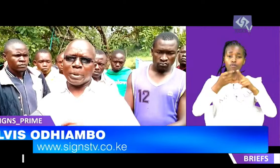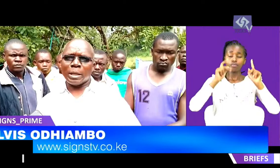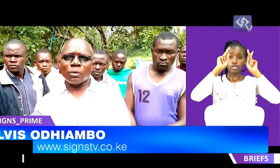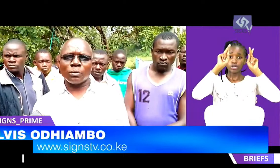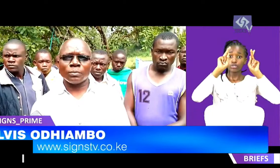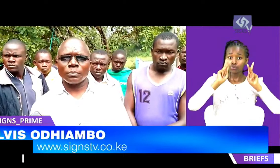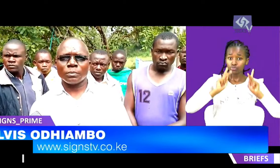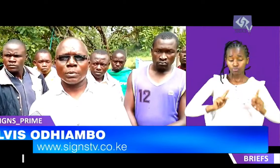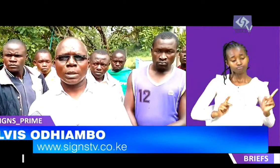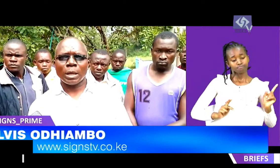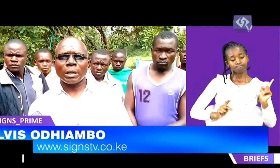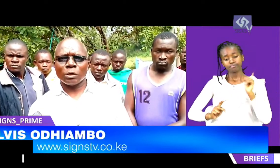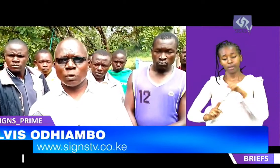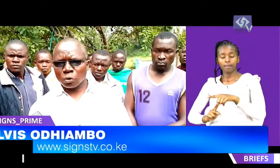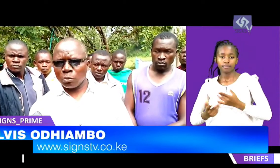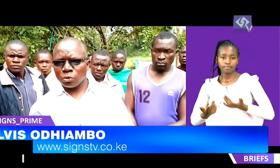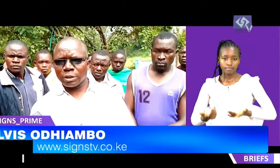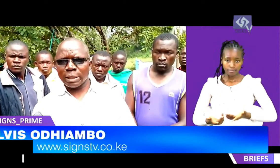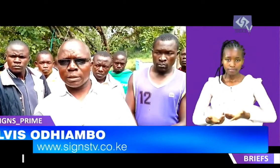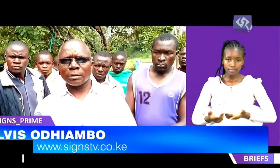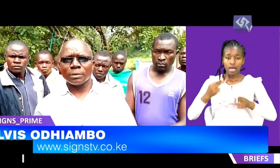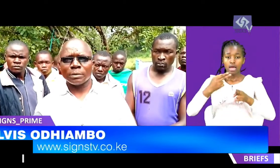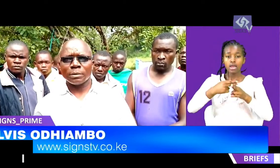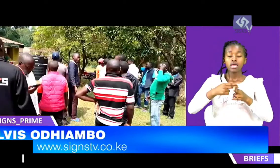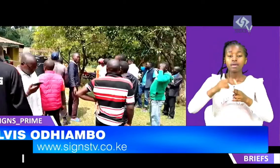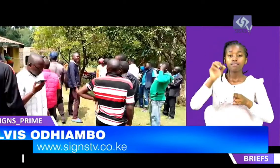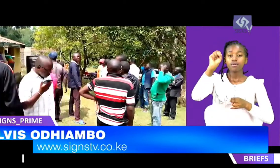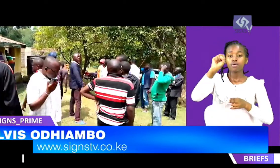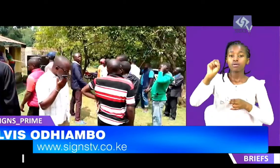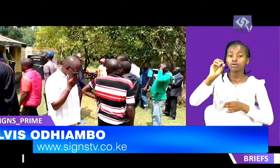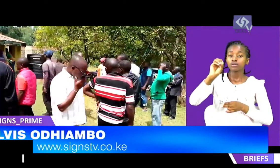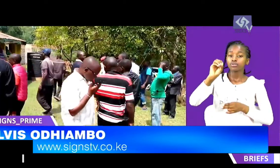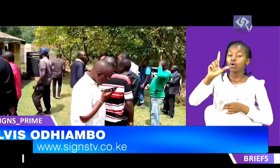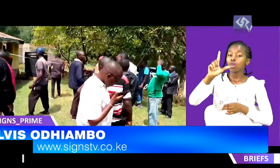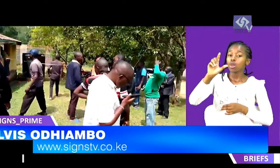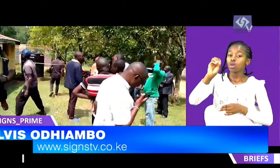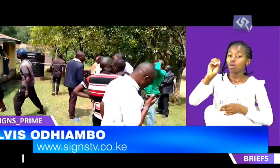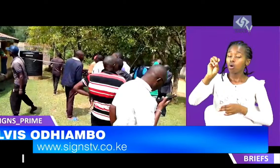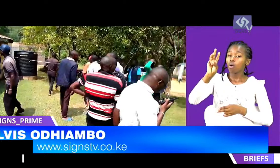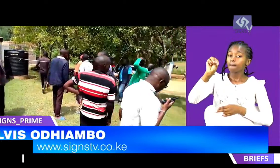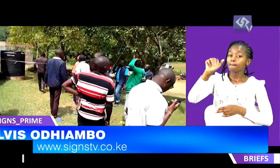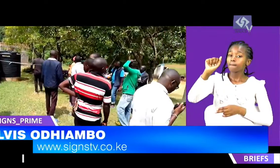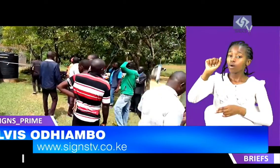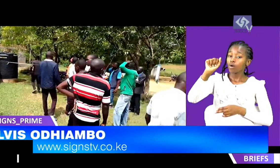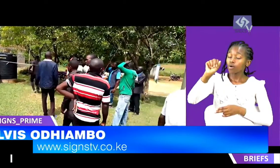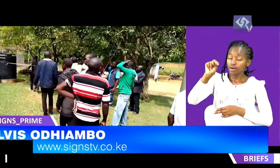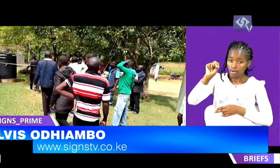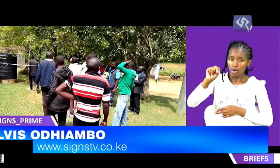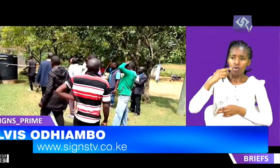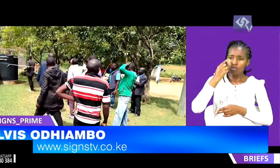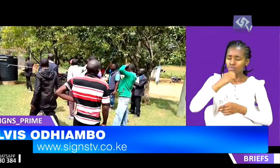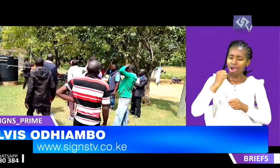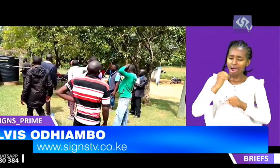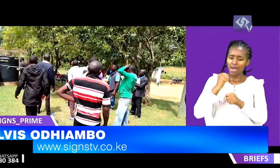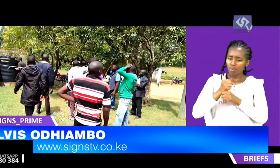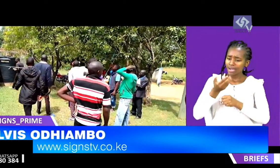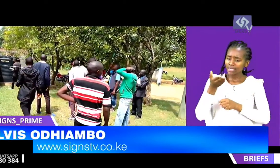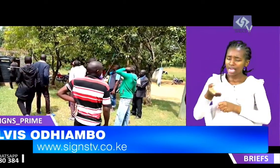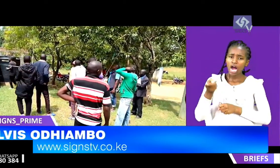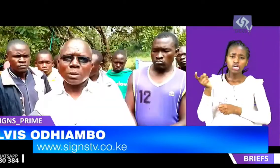leo, anaitwa Solomon Ochieng. Ameletwa kama storekeeper, kuchunga tu ile